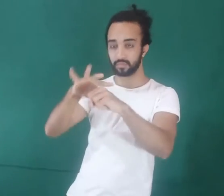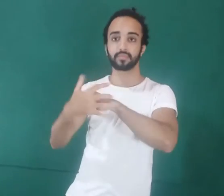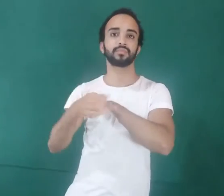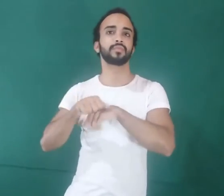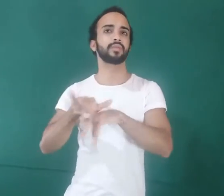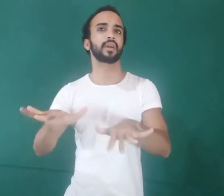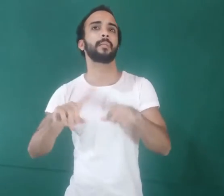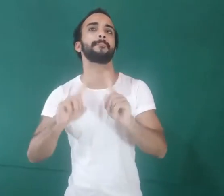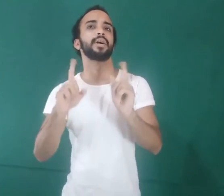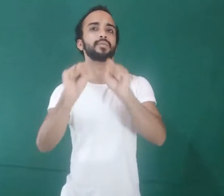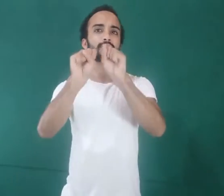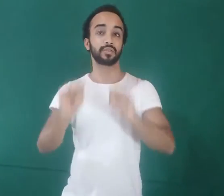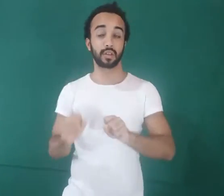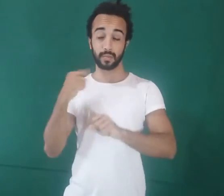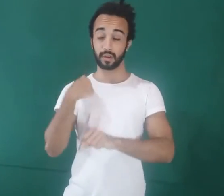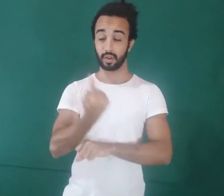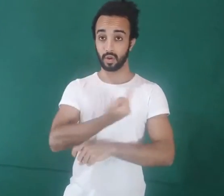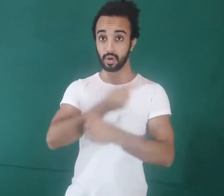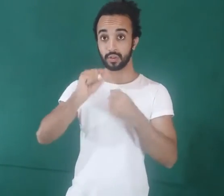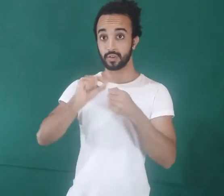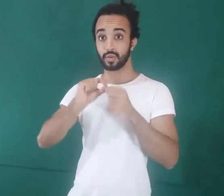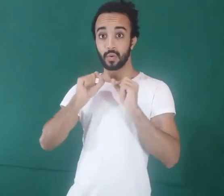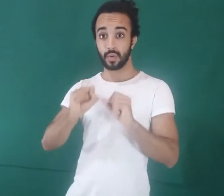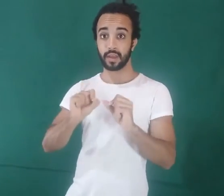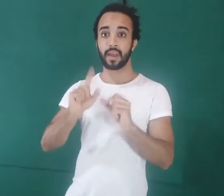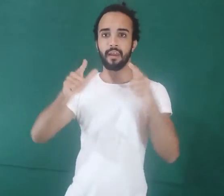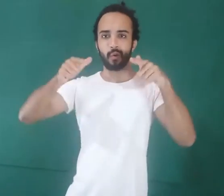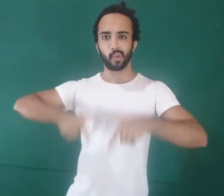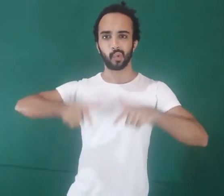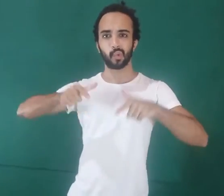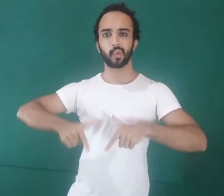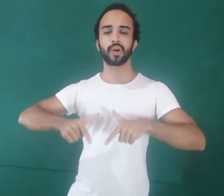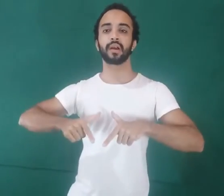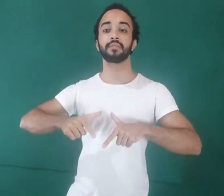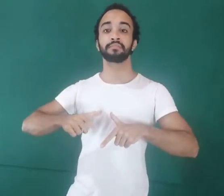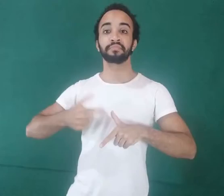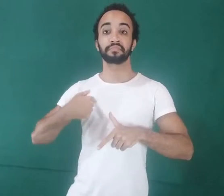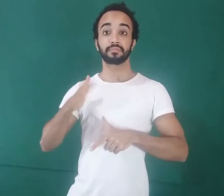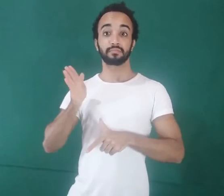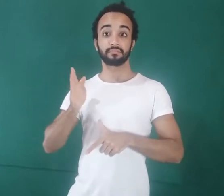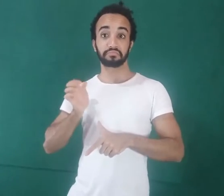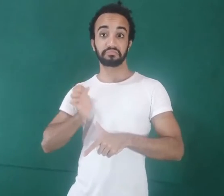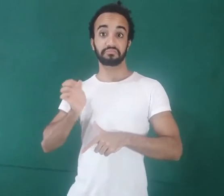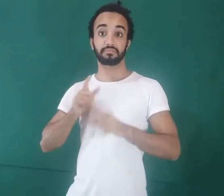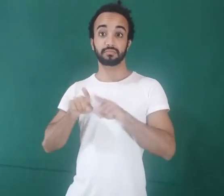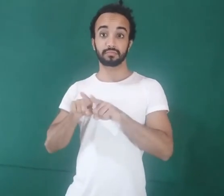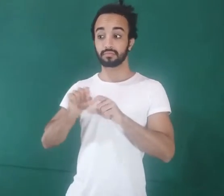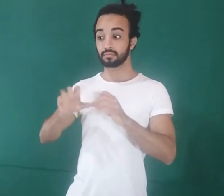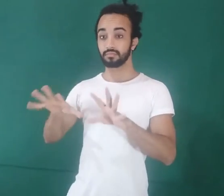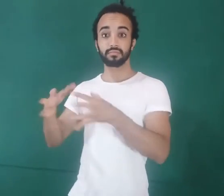embebidos desse lugar aristocrático, desse lugar das castas, do lugar de quem sabe, de quem não sabe. Isso